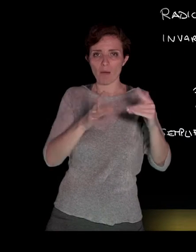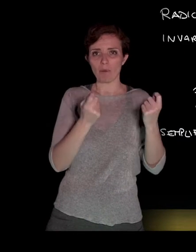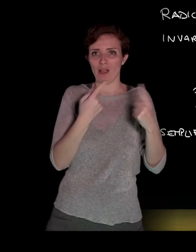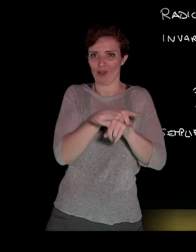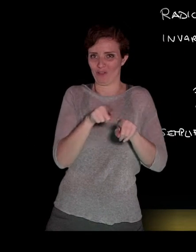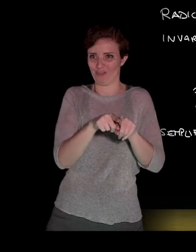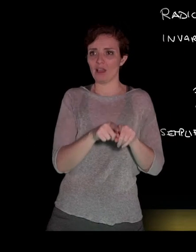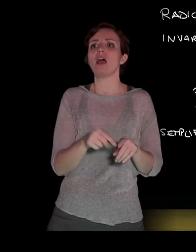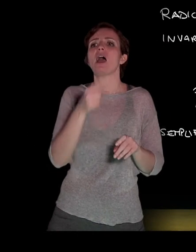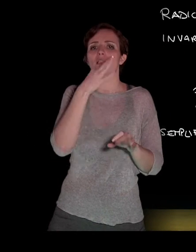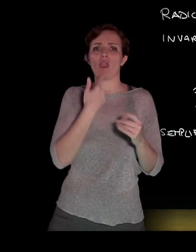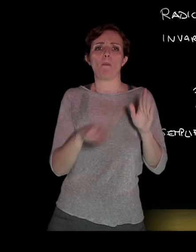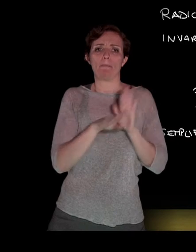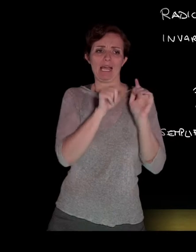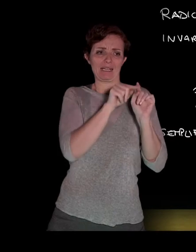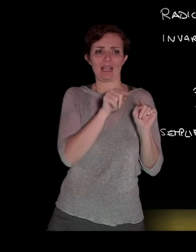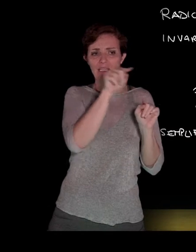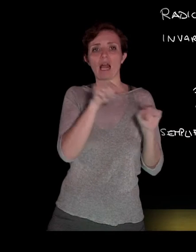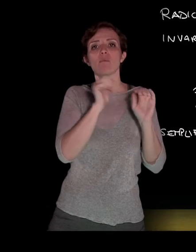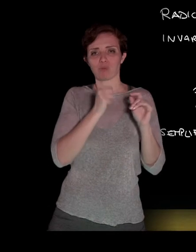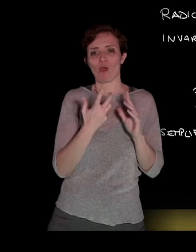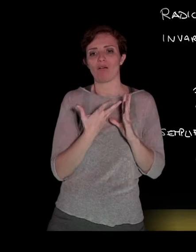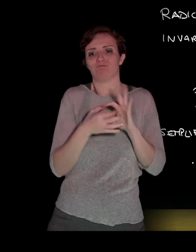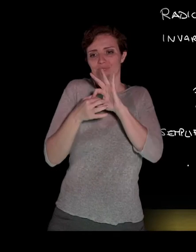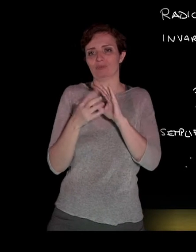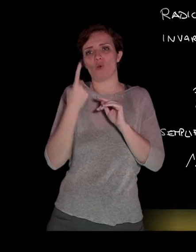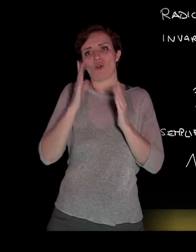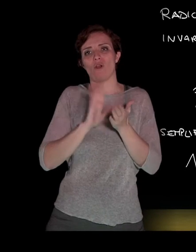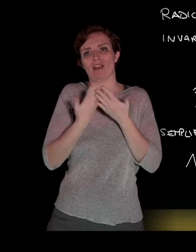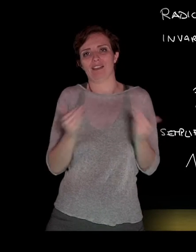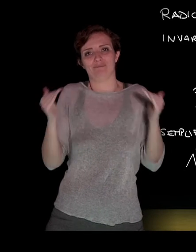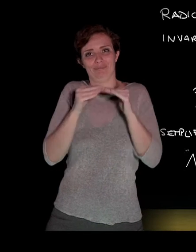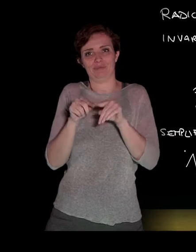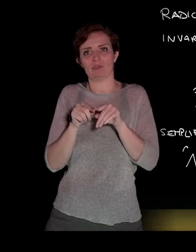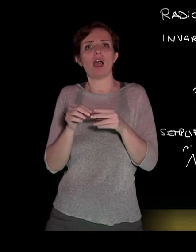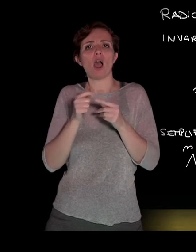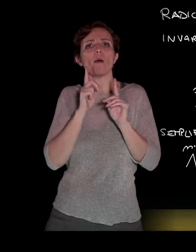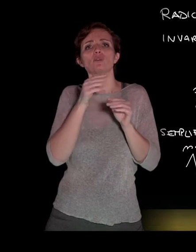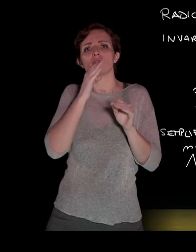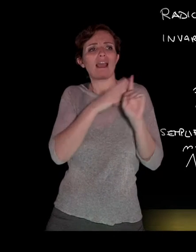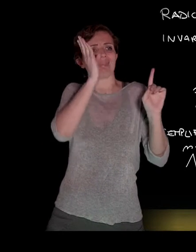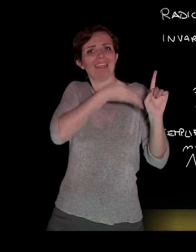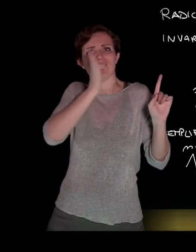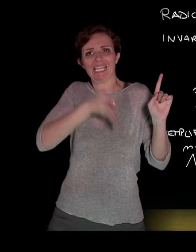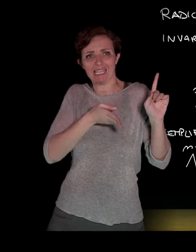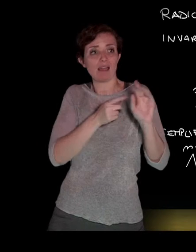radicale è possibile ottenere un radicale adesso equivalente andando questa volta a dividere